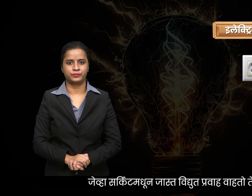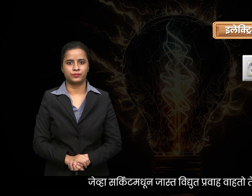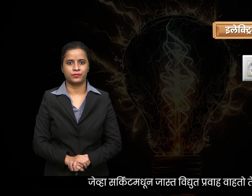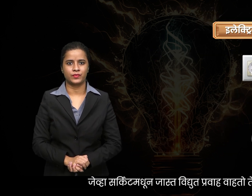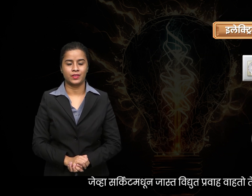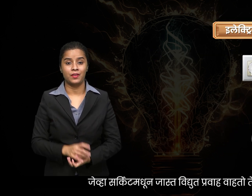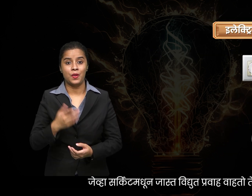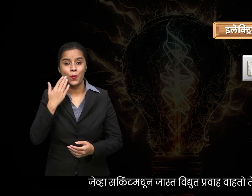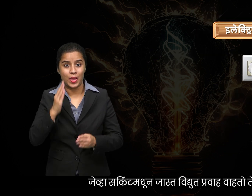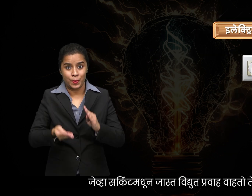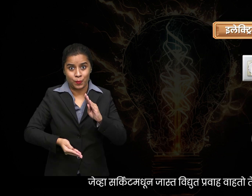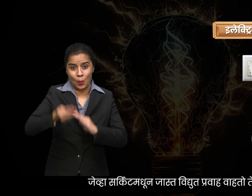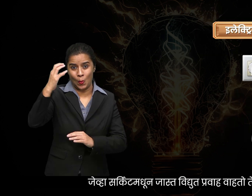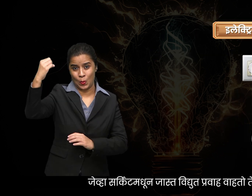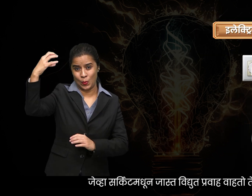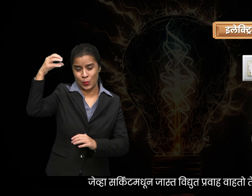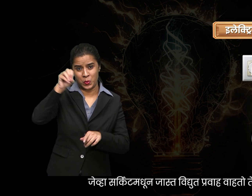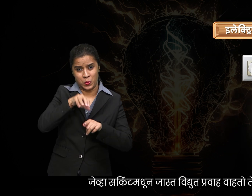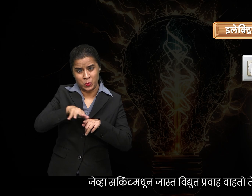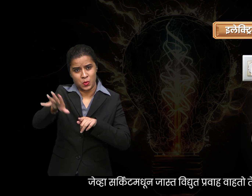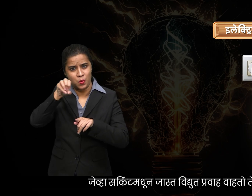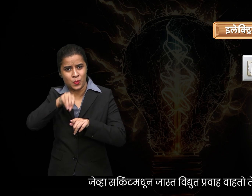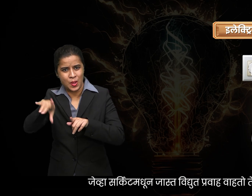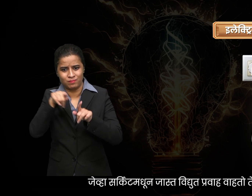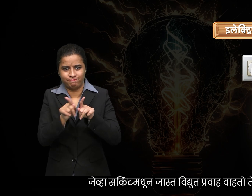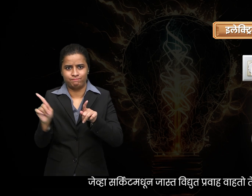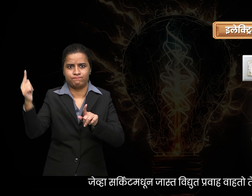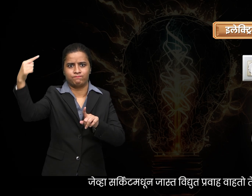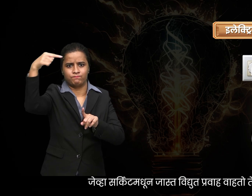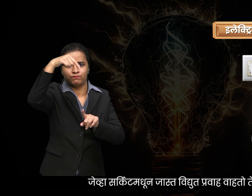जेव्हा सर्किटमधून जास्त विद्युत प्रवाह होतो तेव्हा